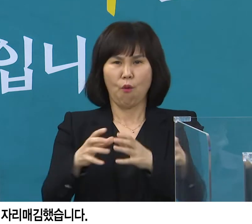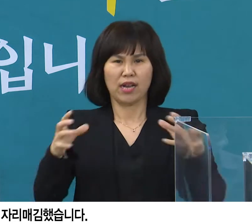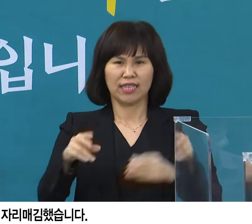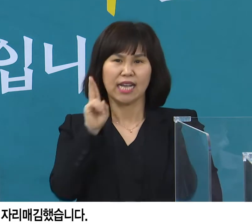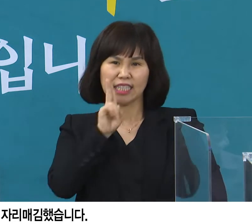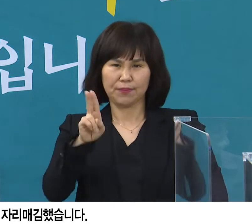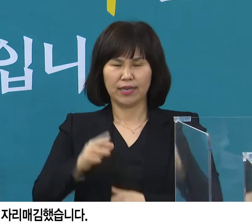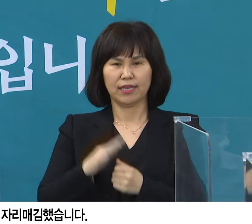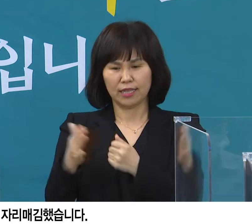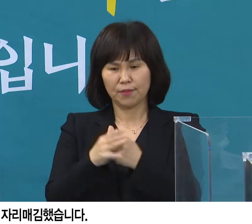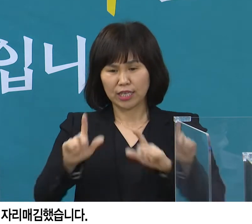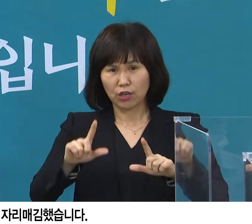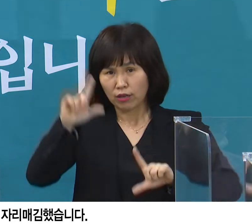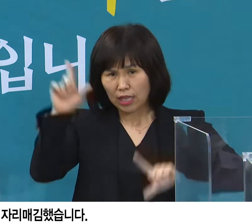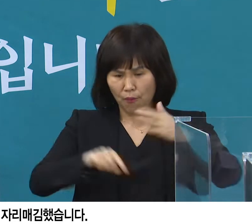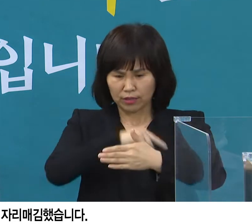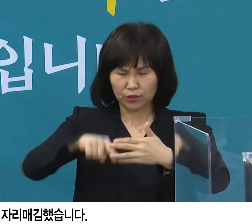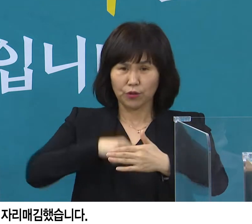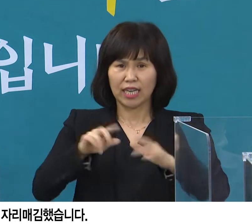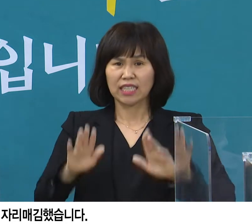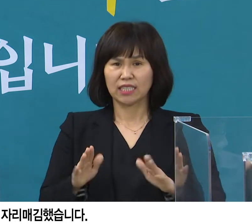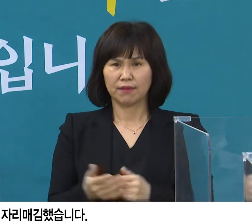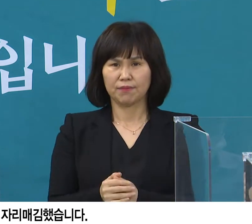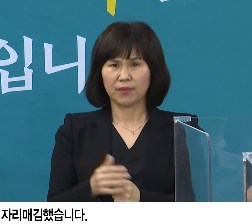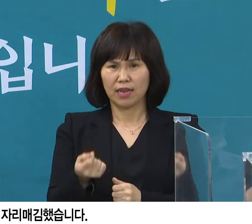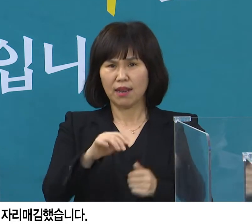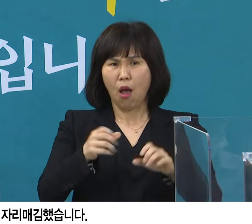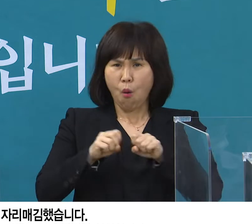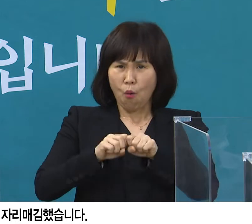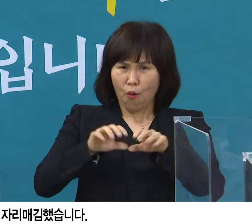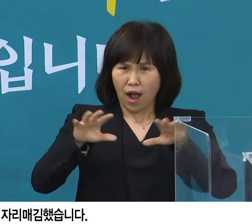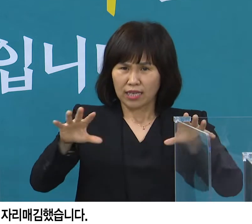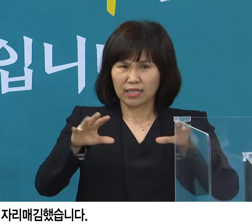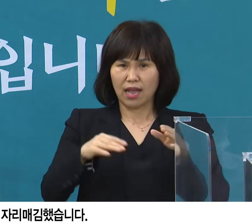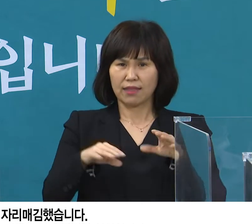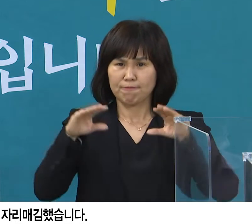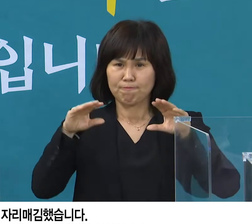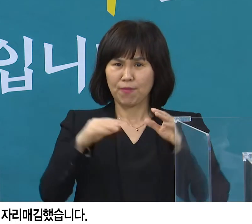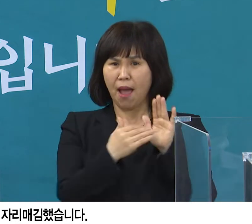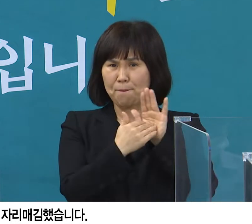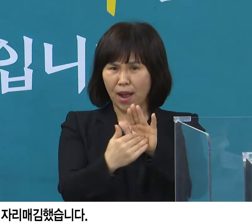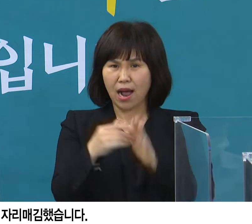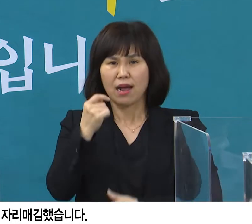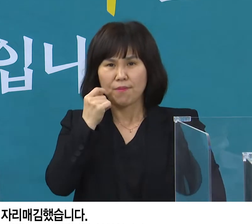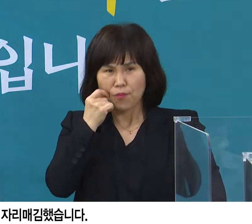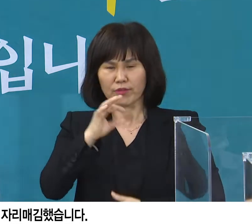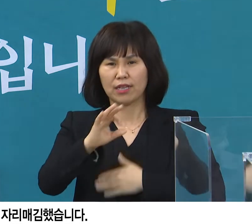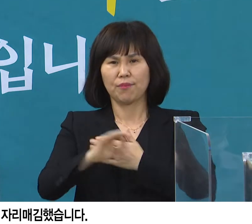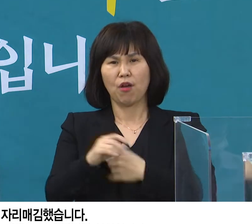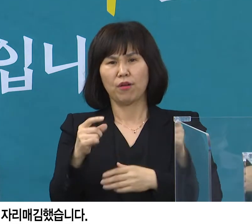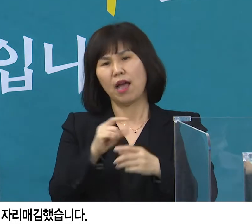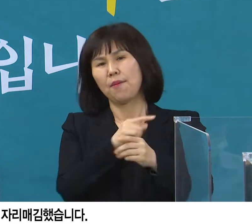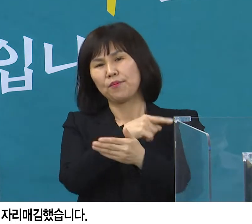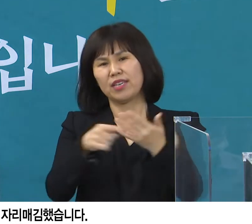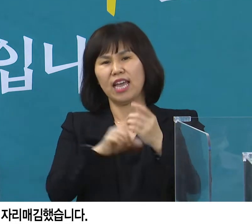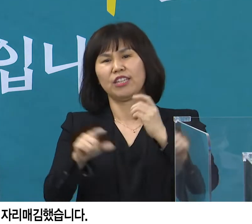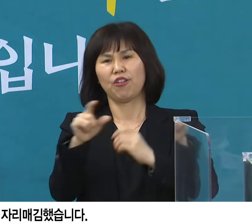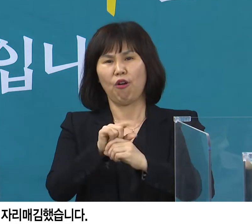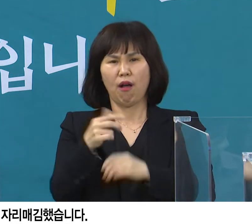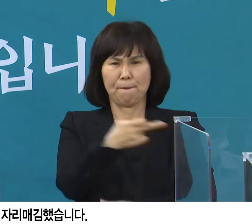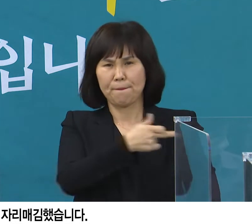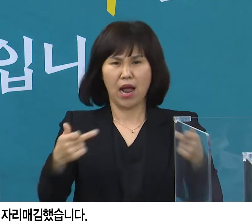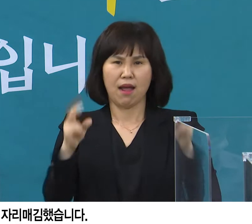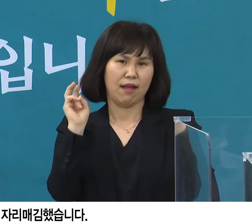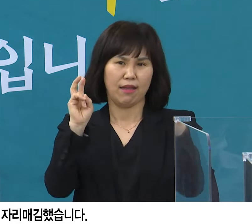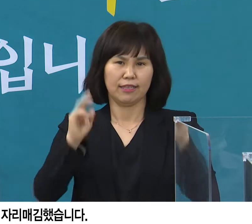이러한 상황에서 지금 당장 확산세를 막지 못하면 더큰 피해로 이어질 것이